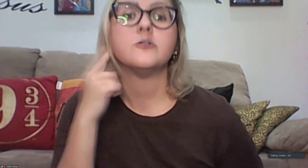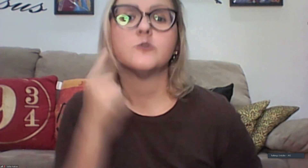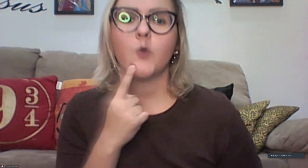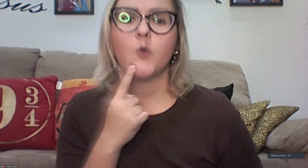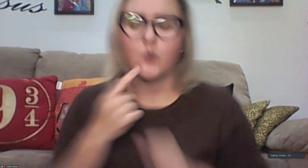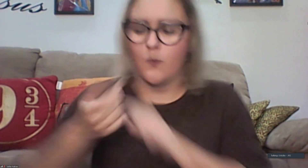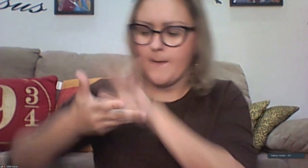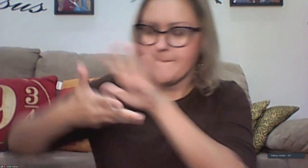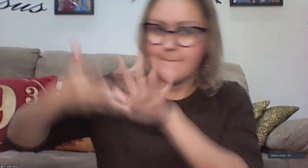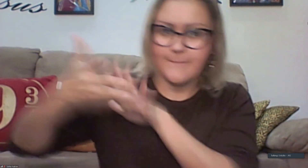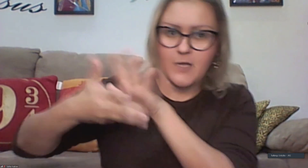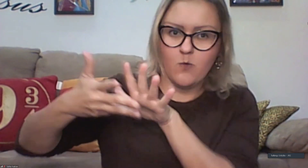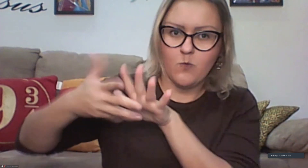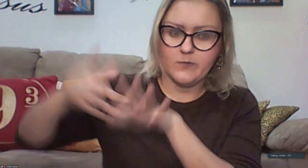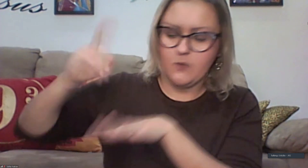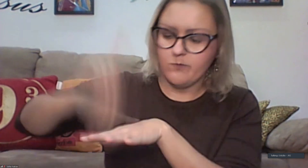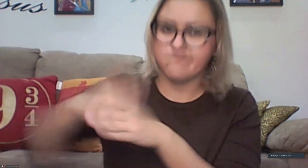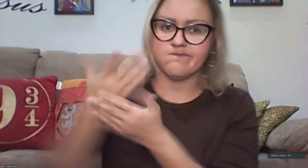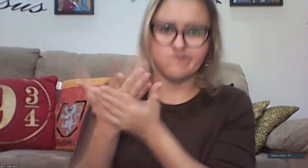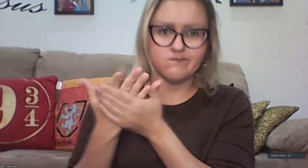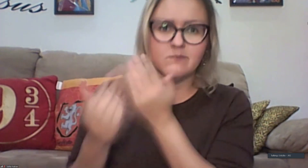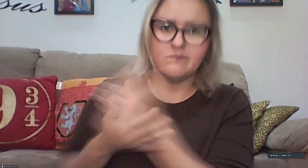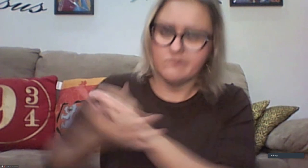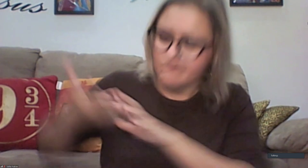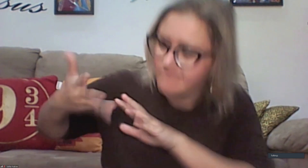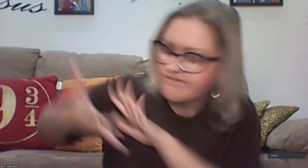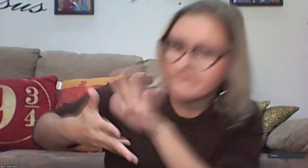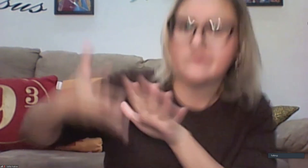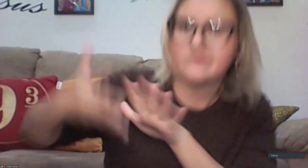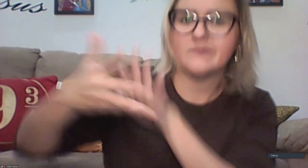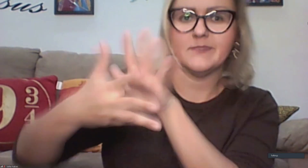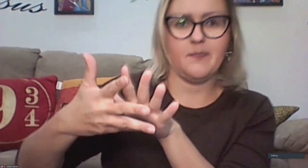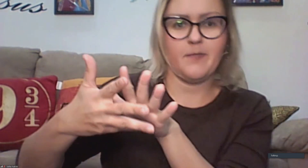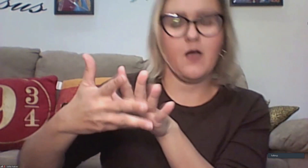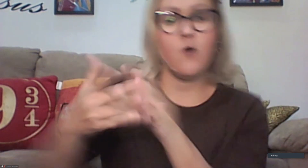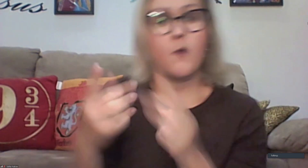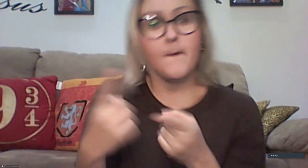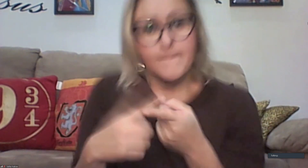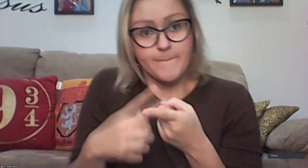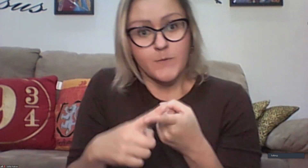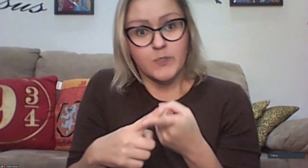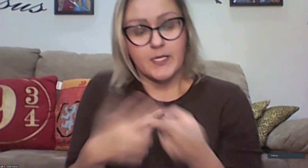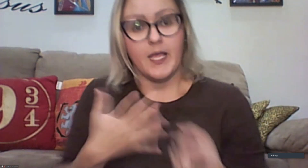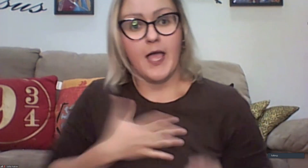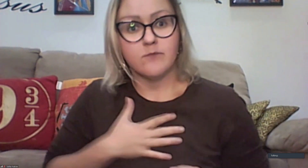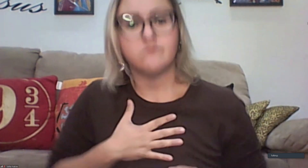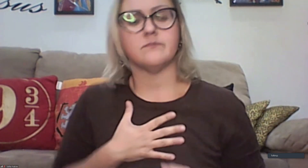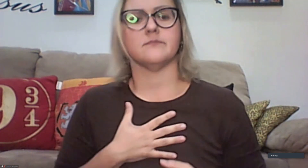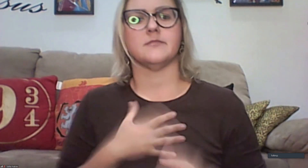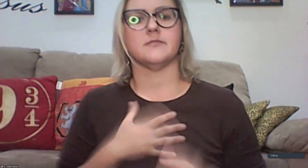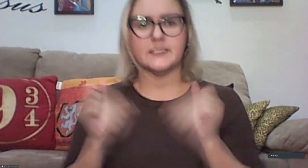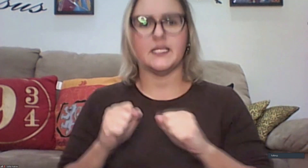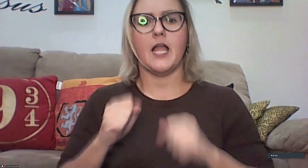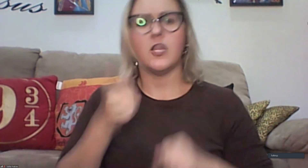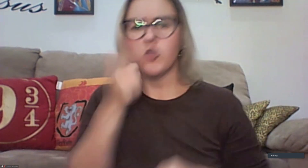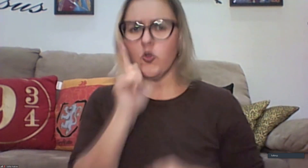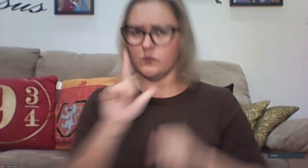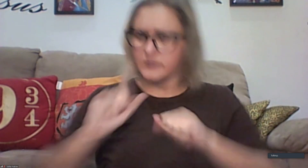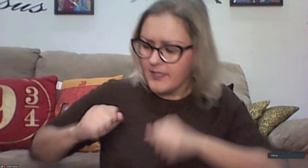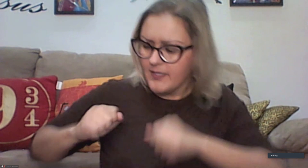com voz? Eles têm as mãos, eles se comunicam através das mãos. As mãos são a voz. Então, sim,